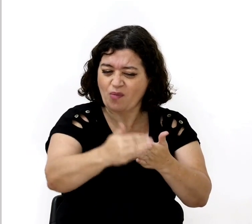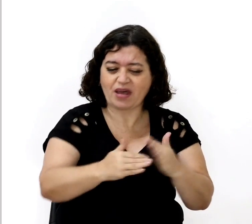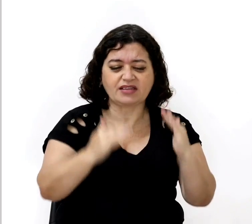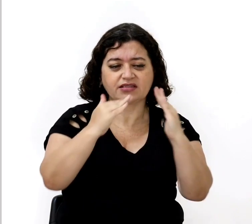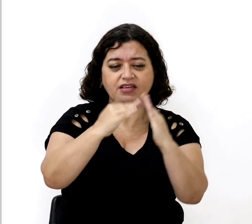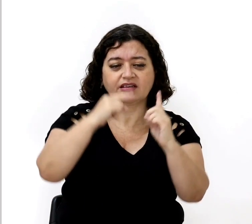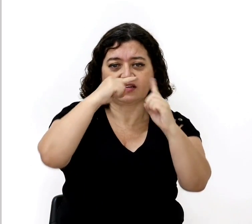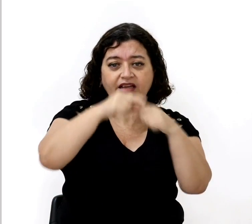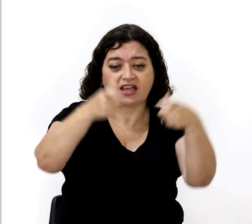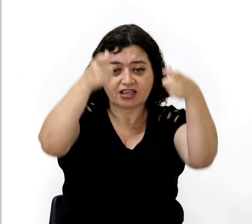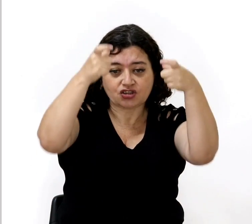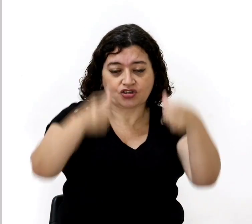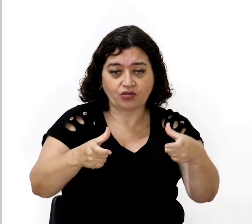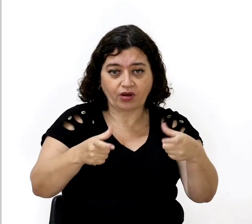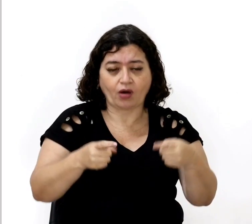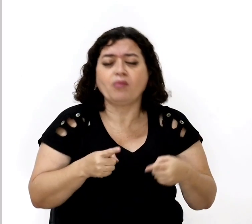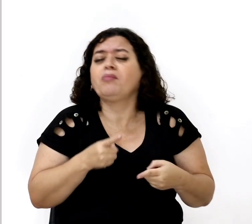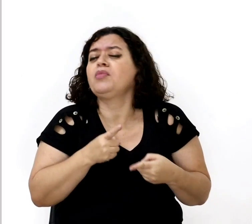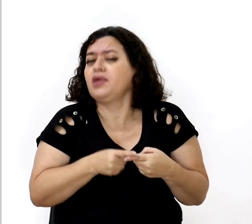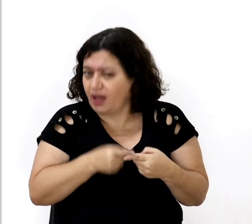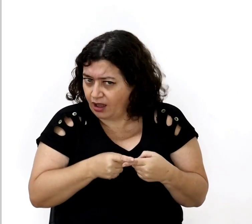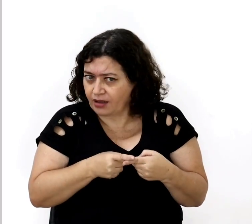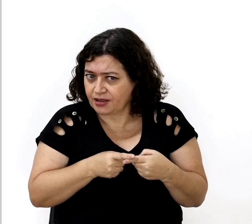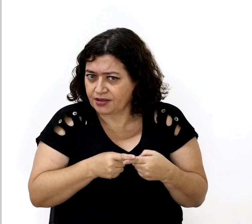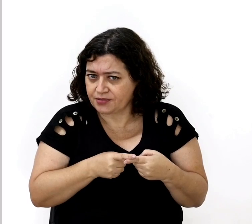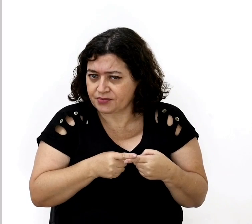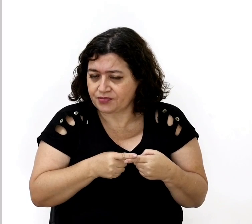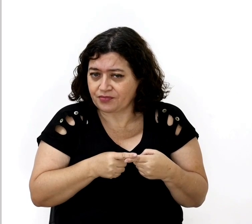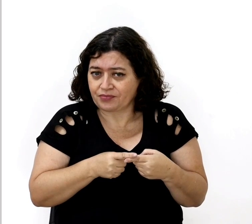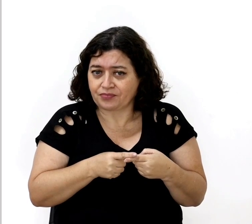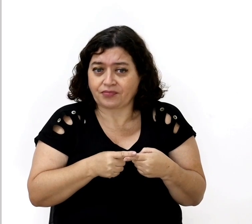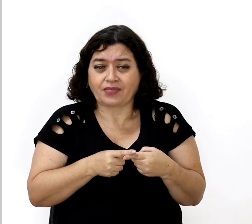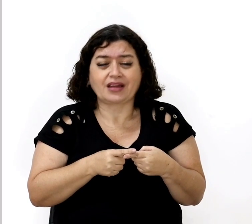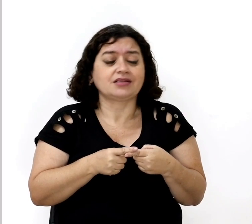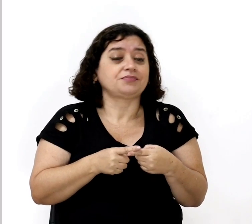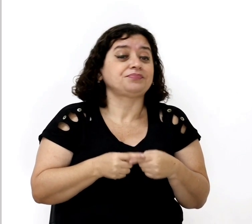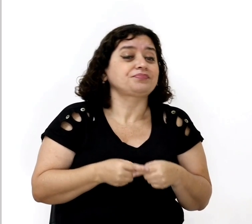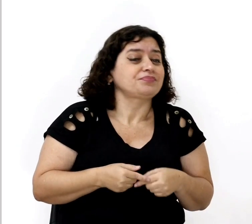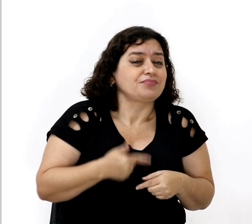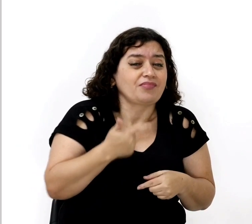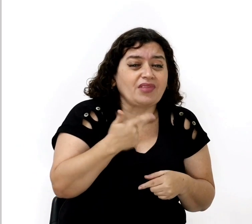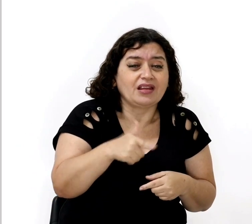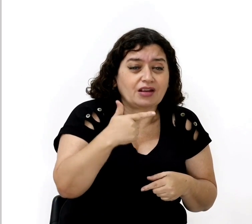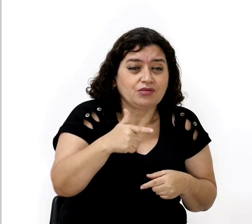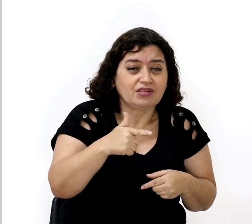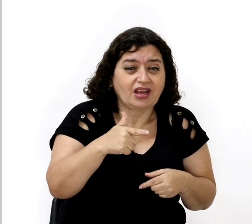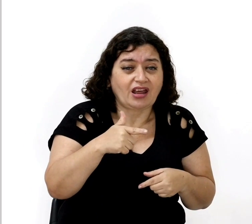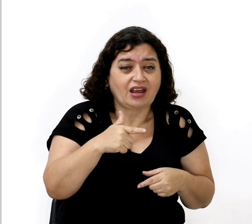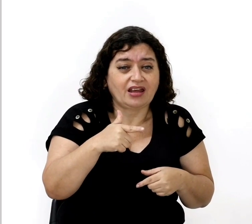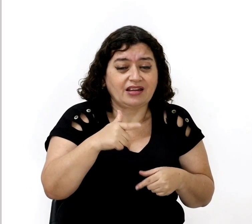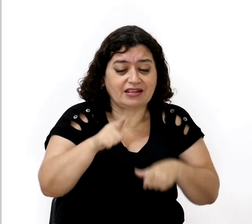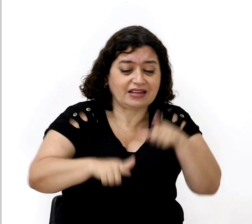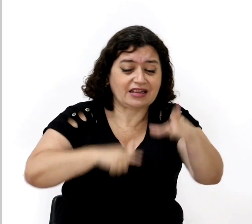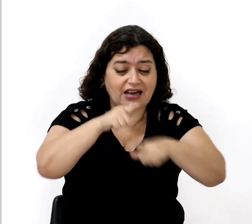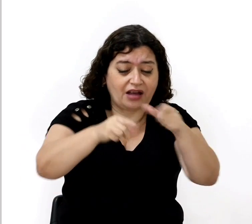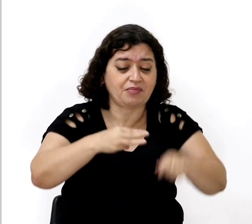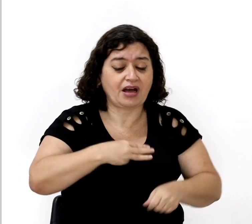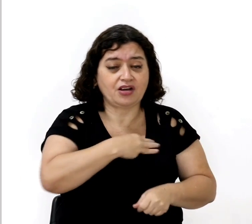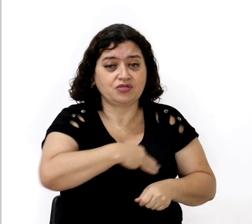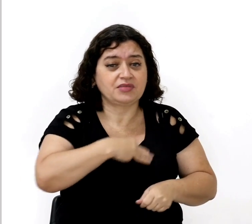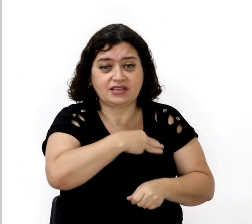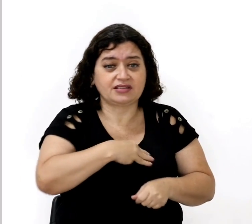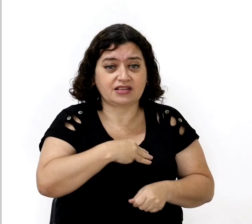Isso começa na igreja local. Sabe por quê? Porque não existe exercício